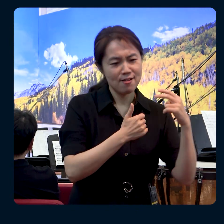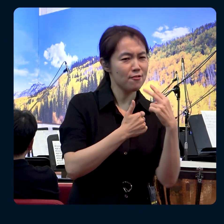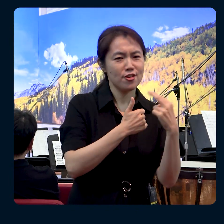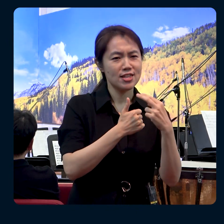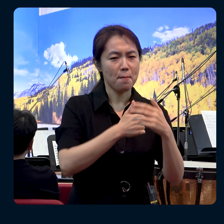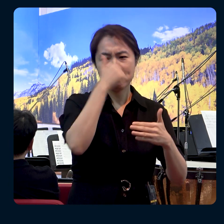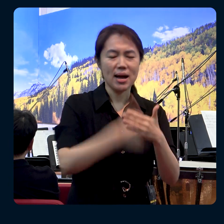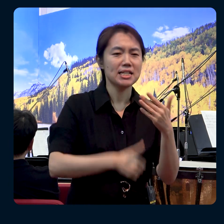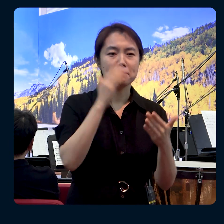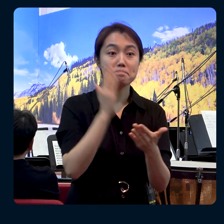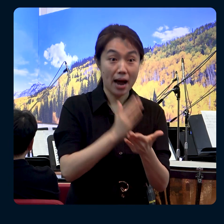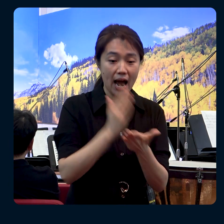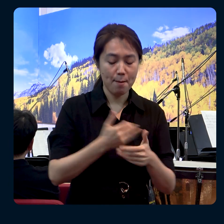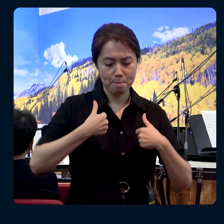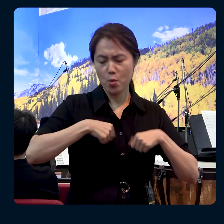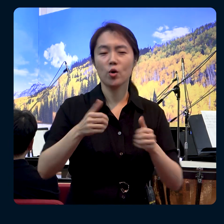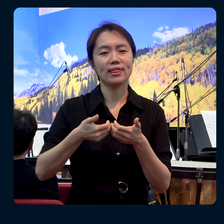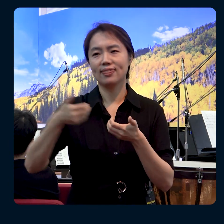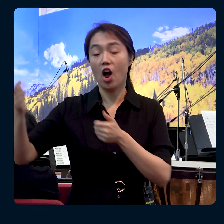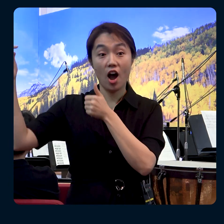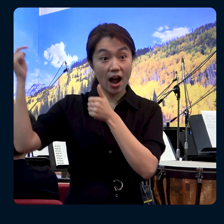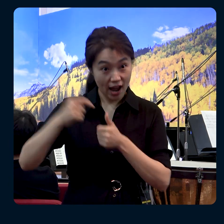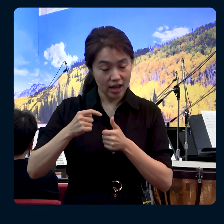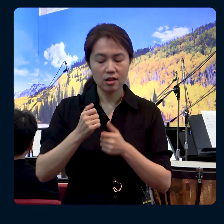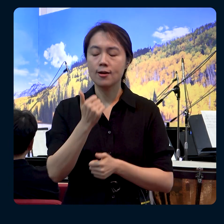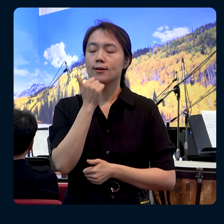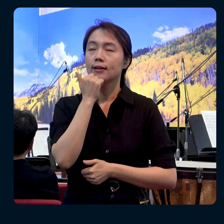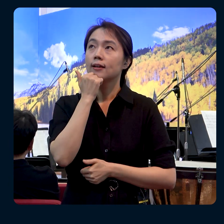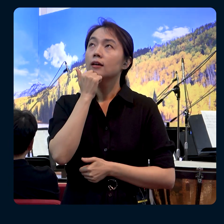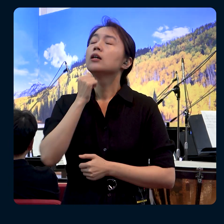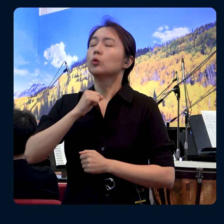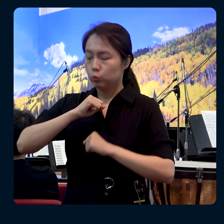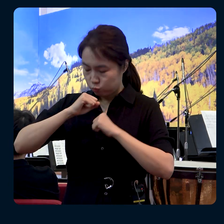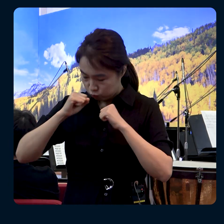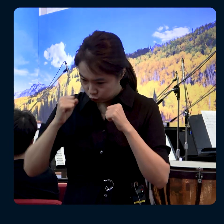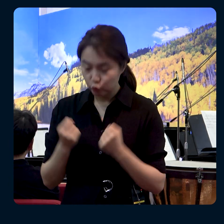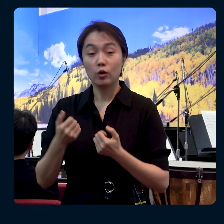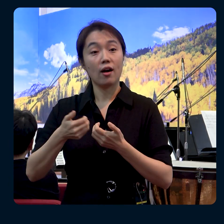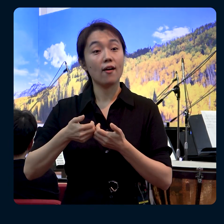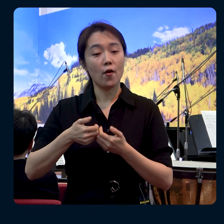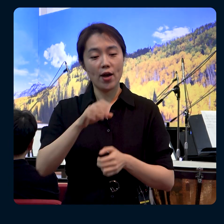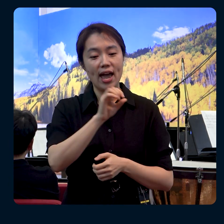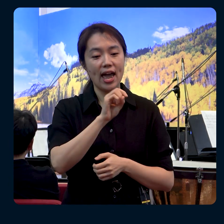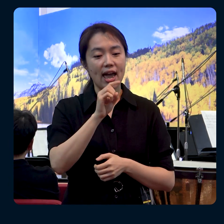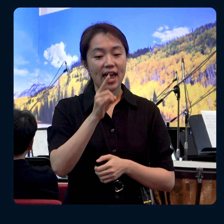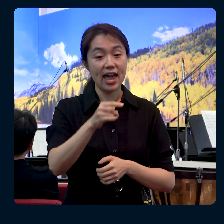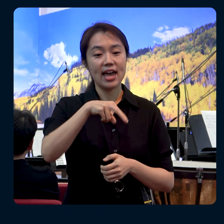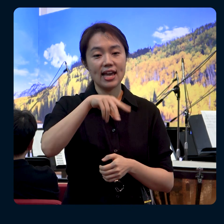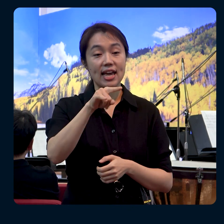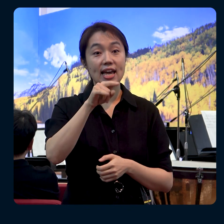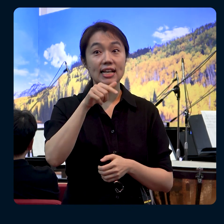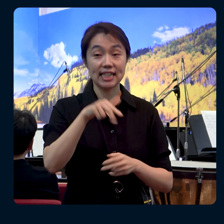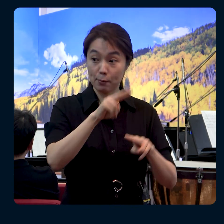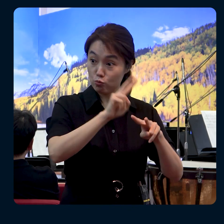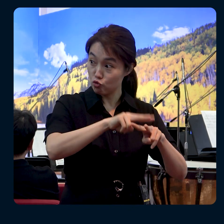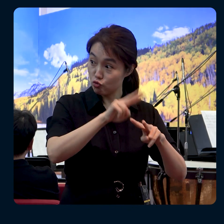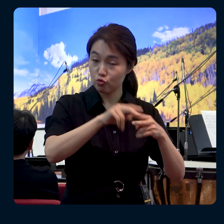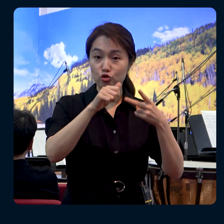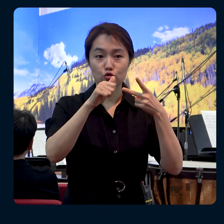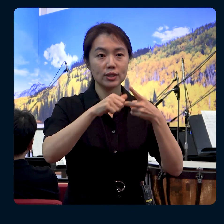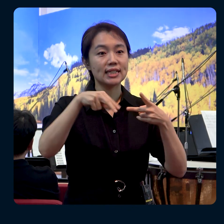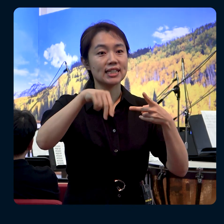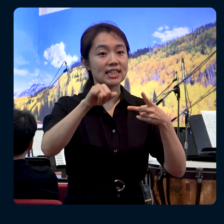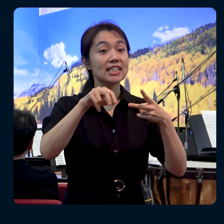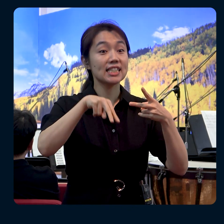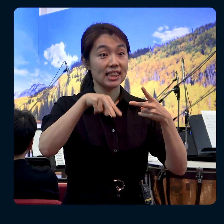떠나라 라고 하셔서, 그래서 순종하고 에색과 신나라고 하는 두 곳을 그냥 그야말로